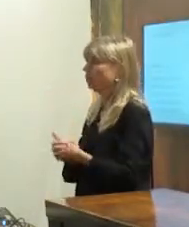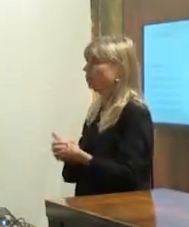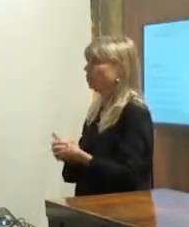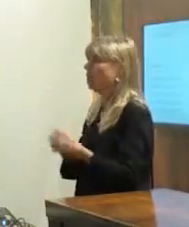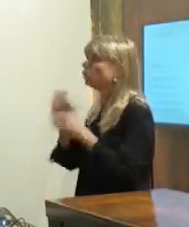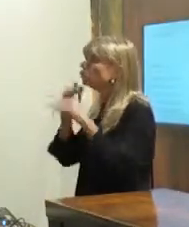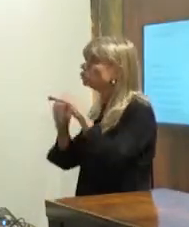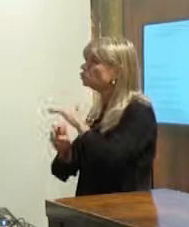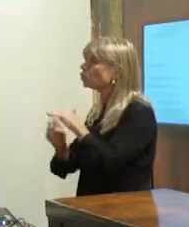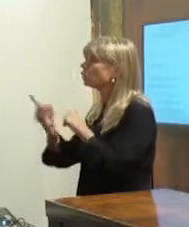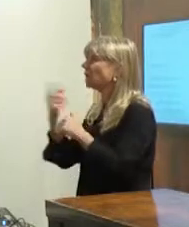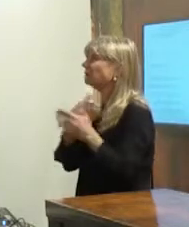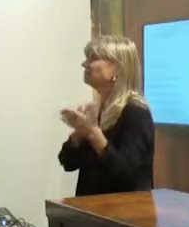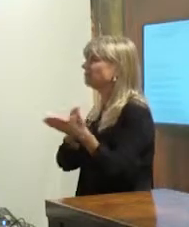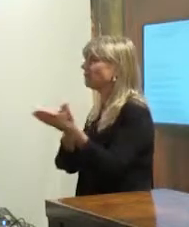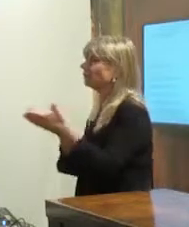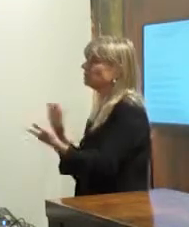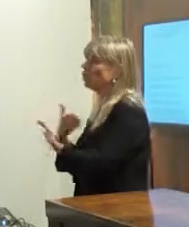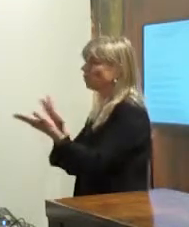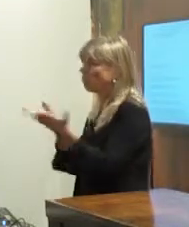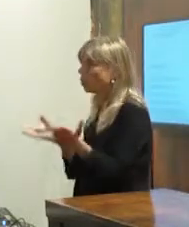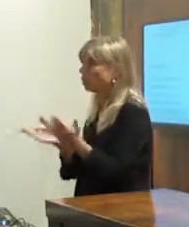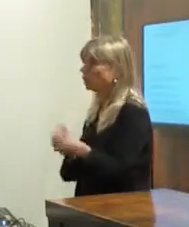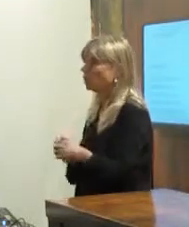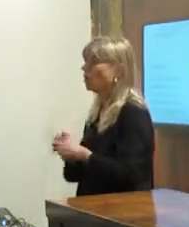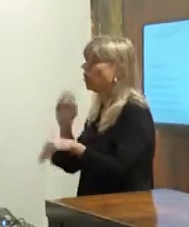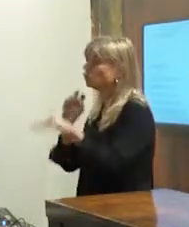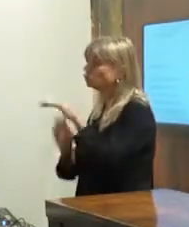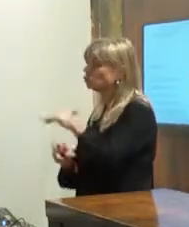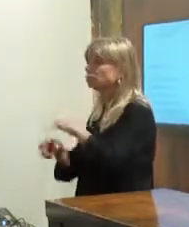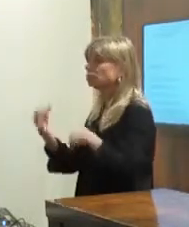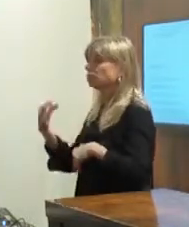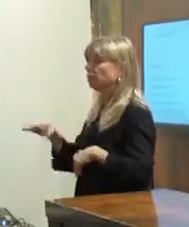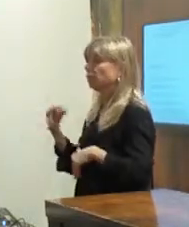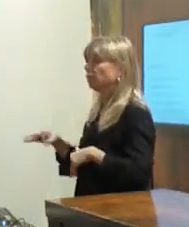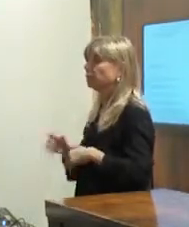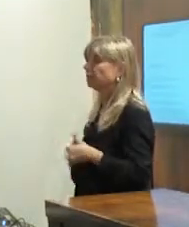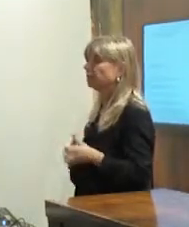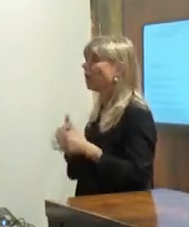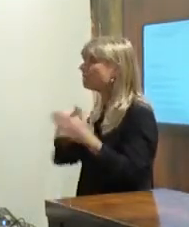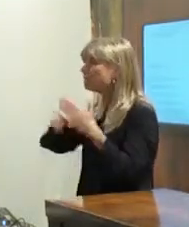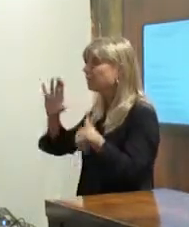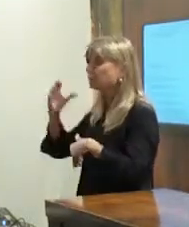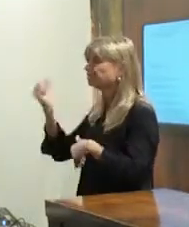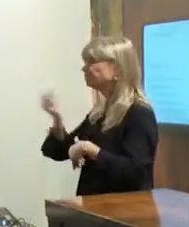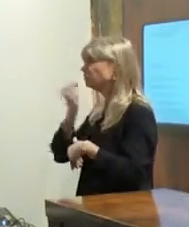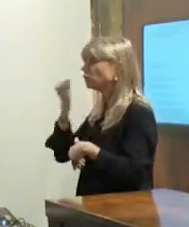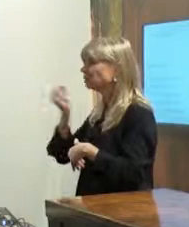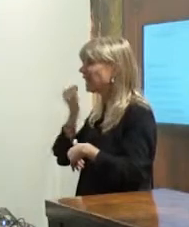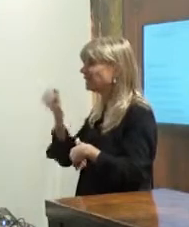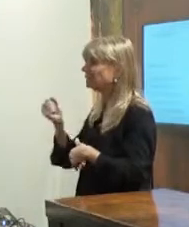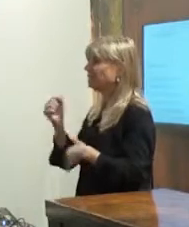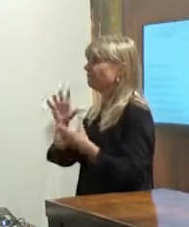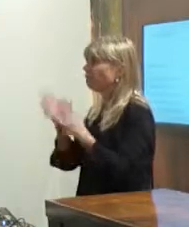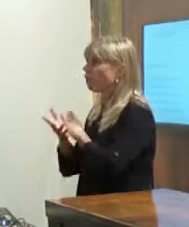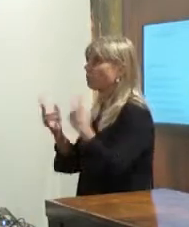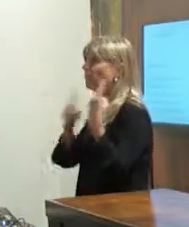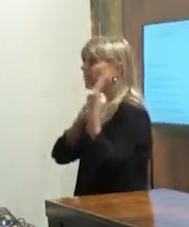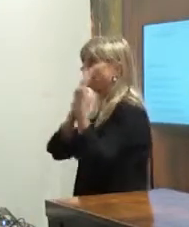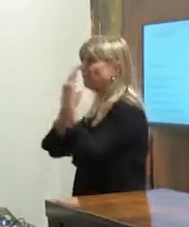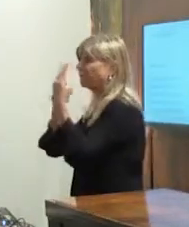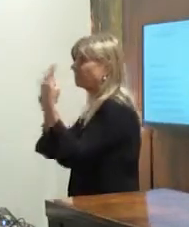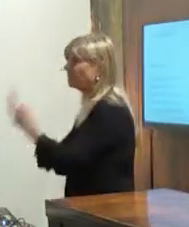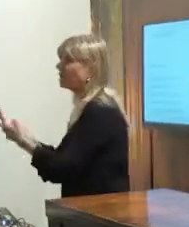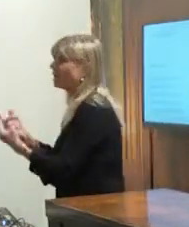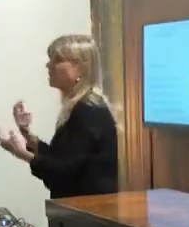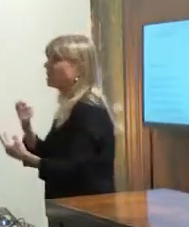el subte es un servicio público, el subte debe ser la columna vertebral del sistema de movilidad urbana si queremos